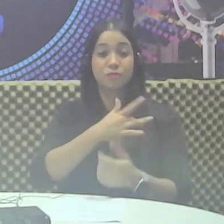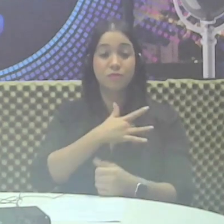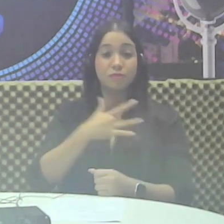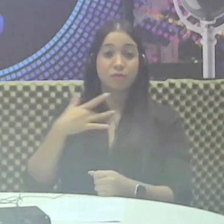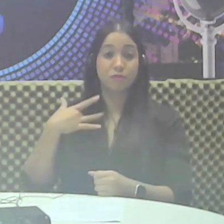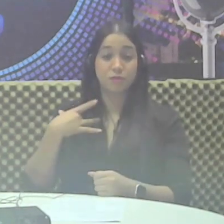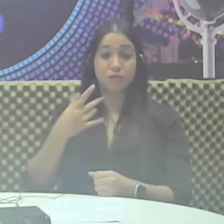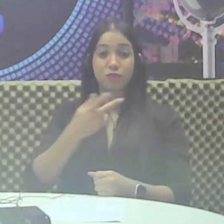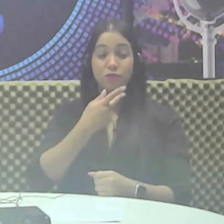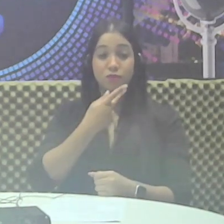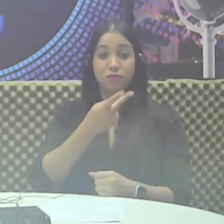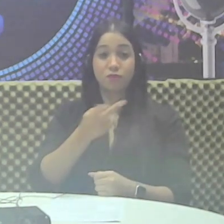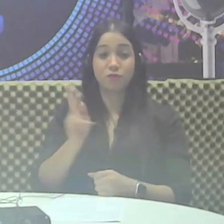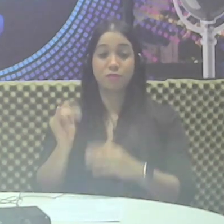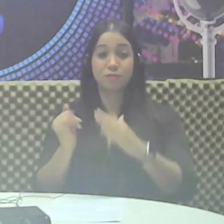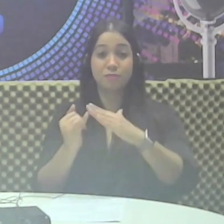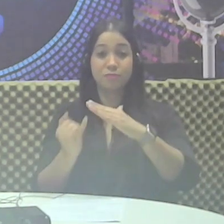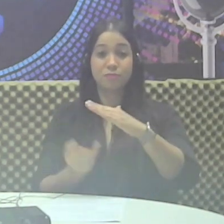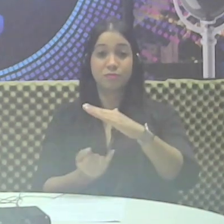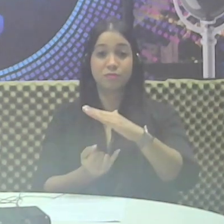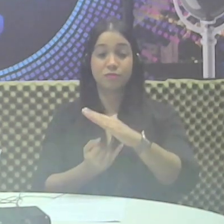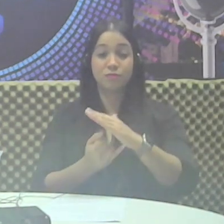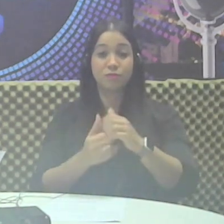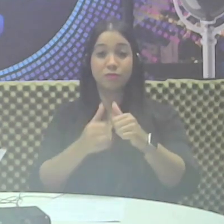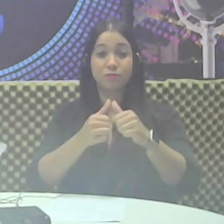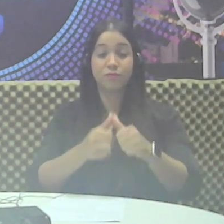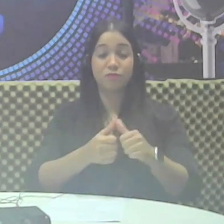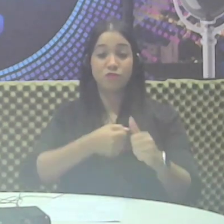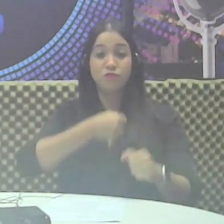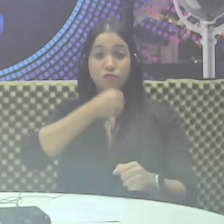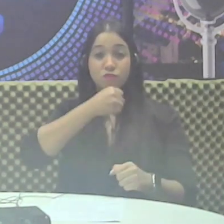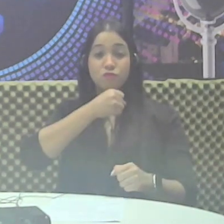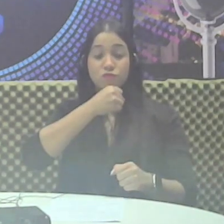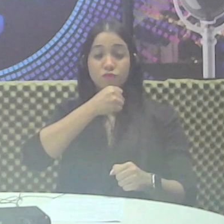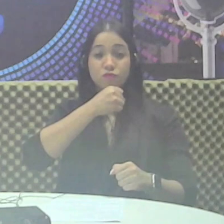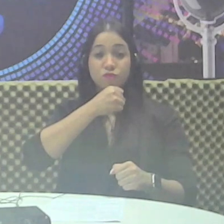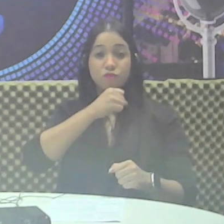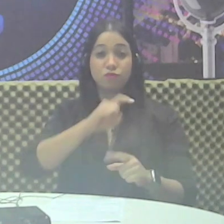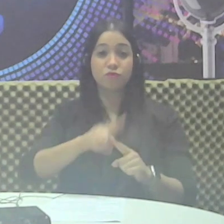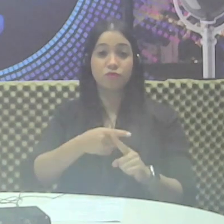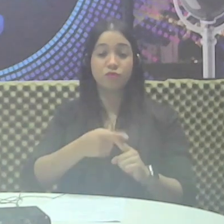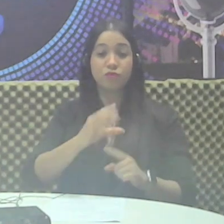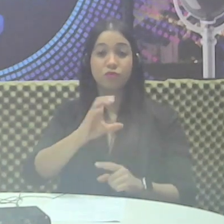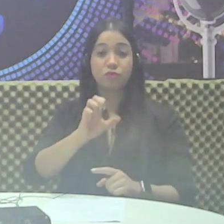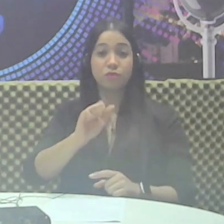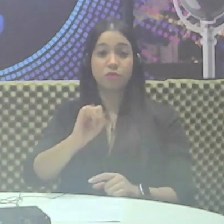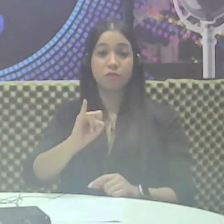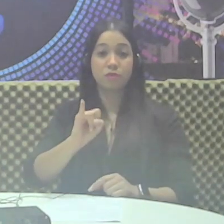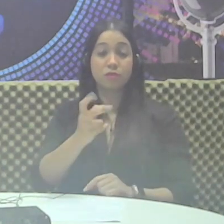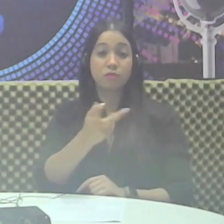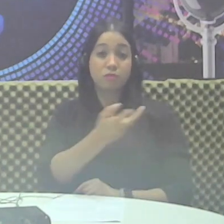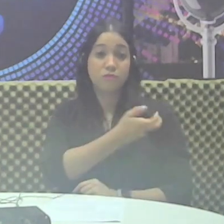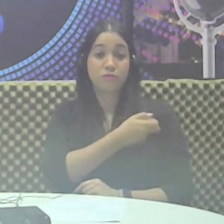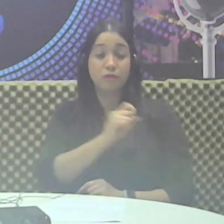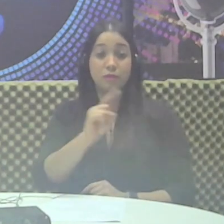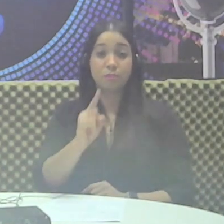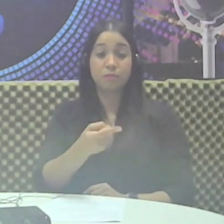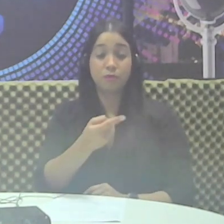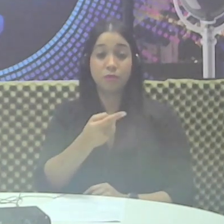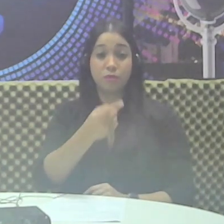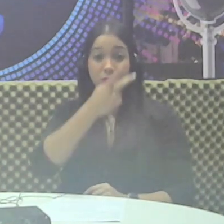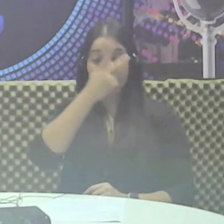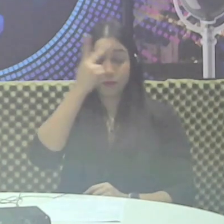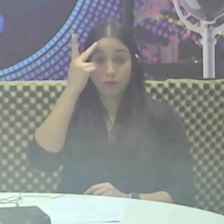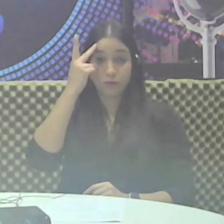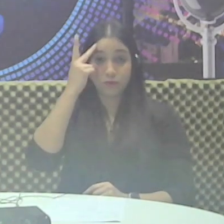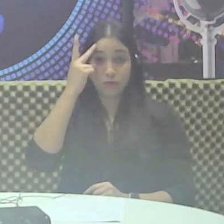programaram visitas às instituições de longa permanência para idosos e SEAIs, imunizando cerca de 1.000 idosos